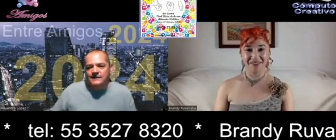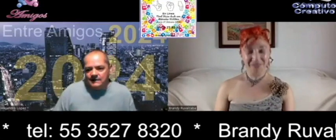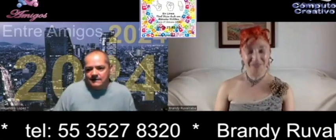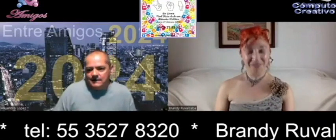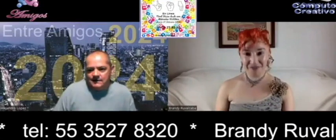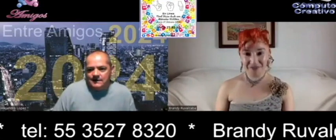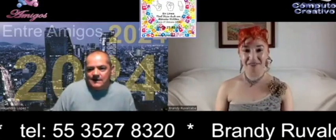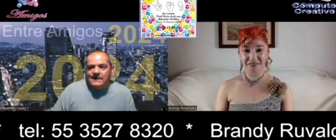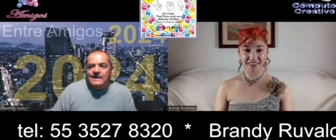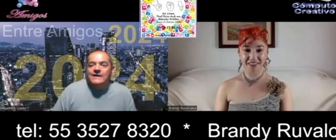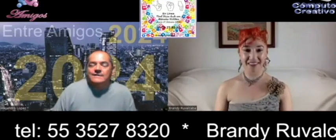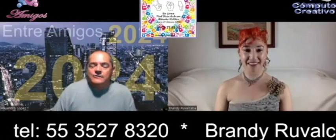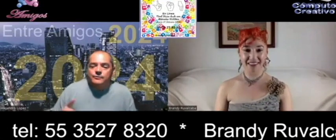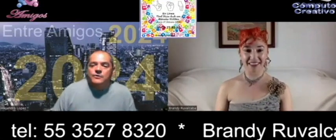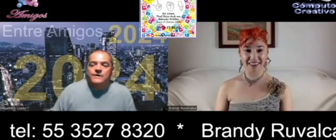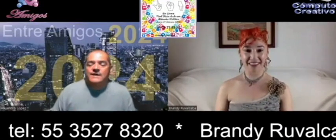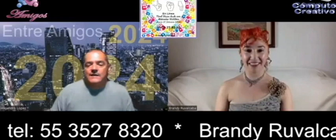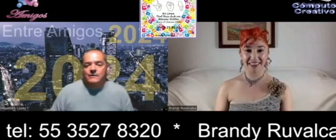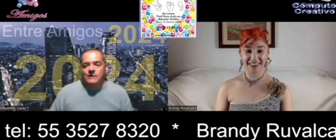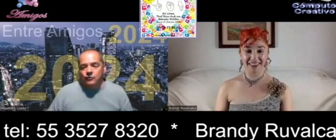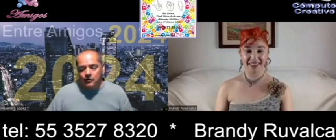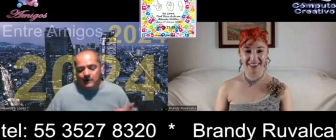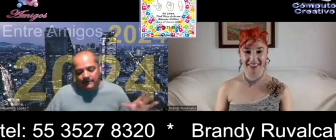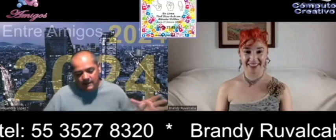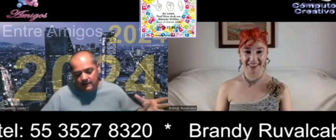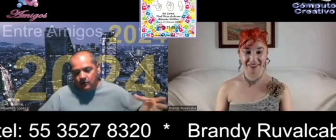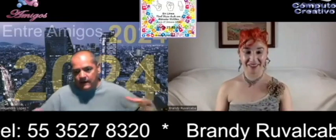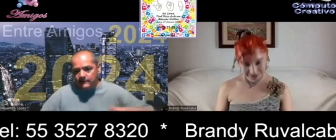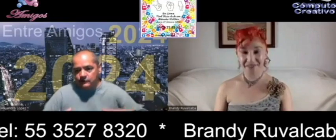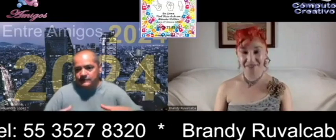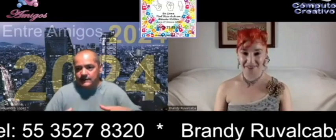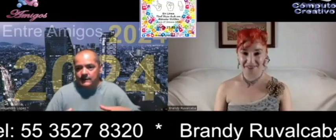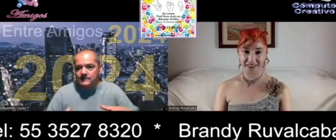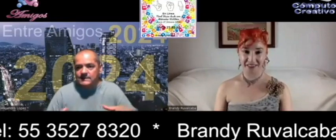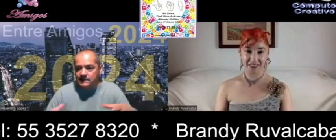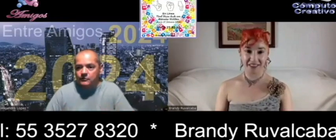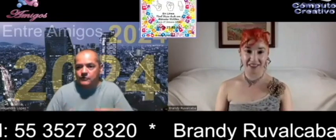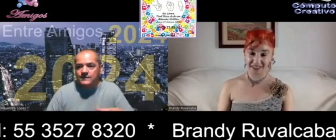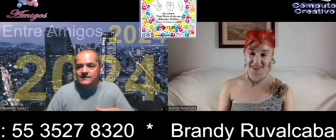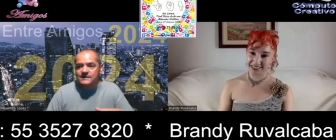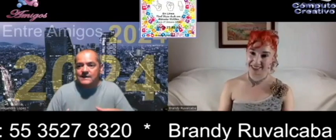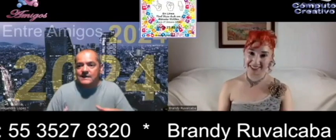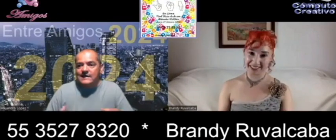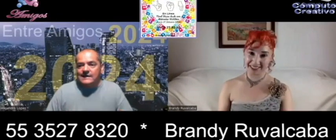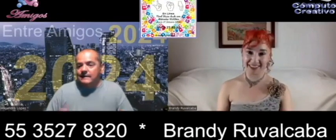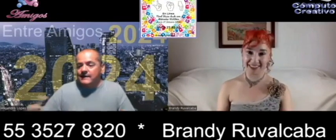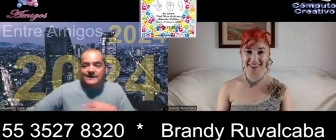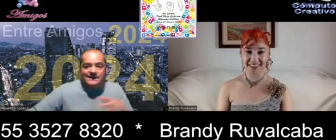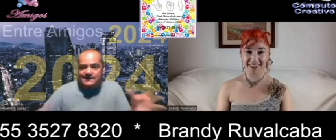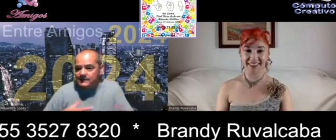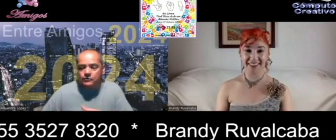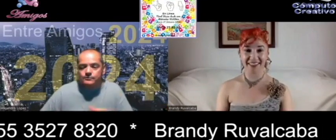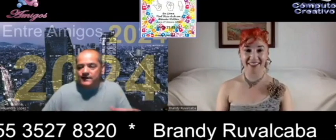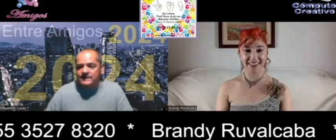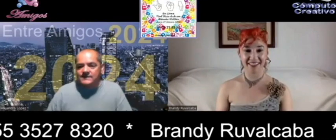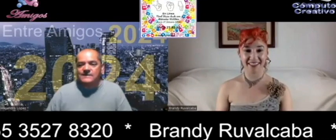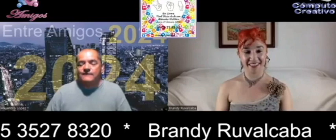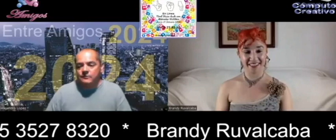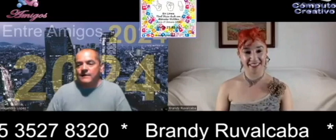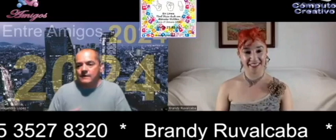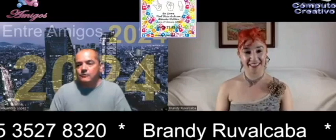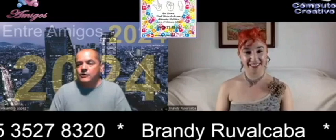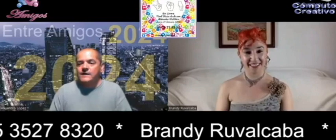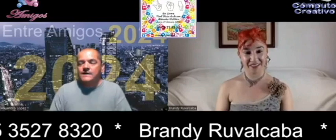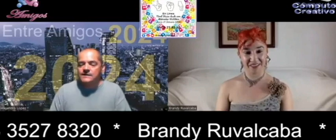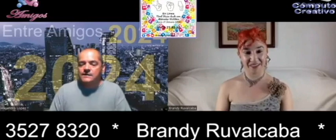en latín. Y se supone que cuando había congresos de sacerdotes y que venían de distintos países, la